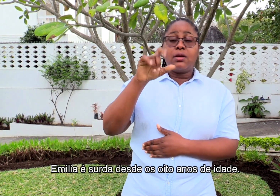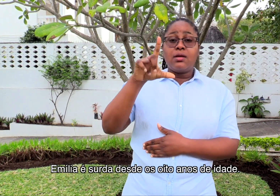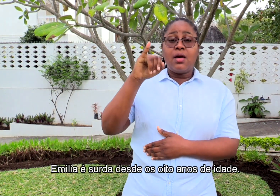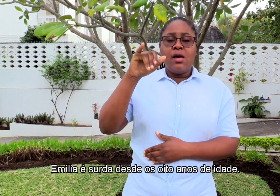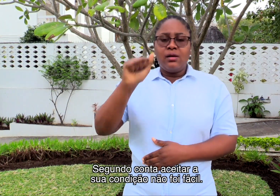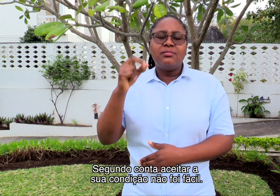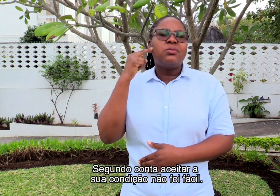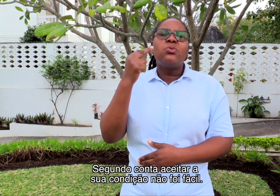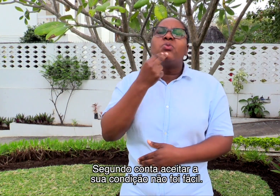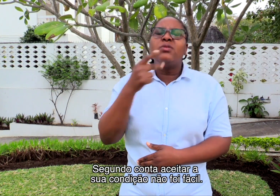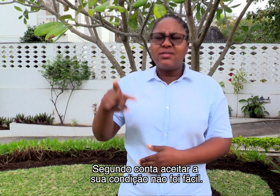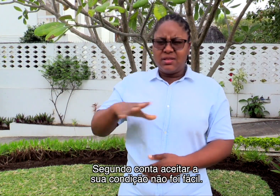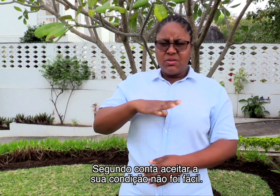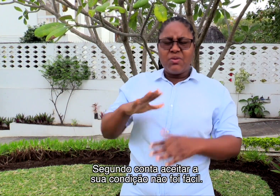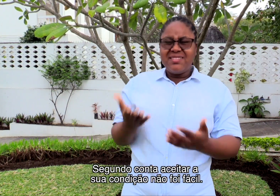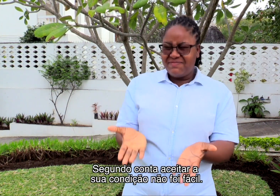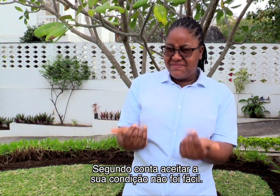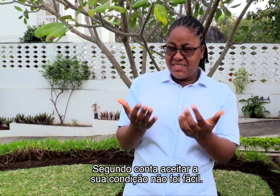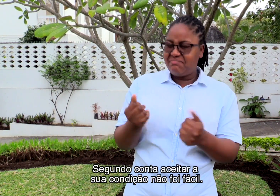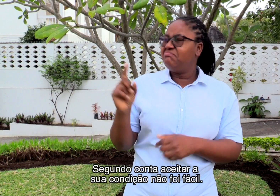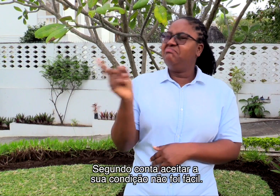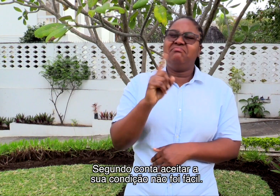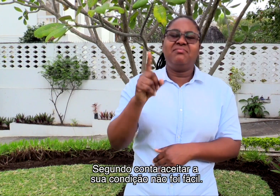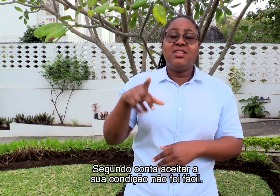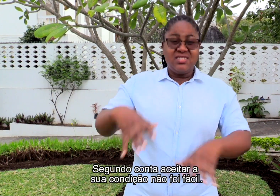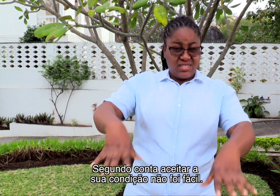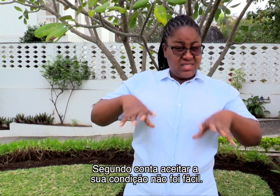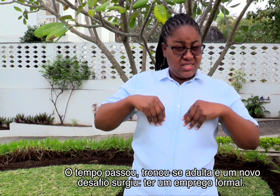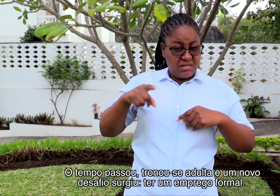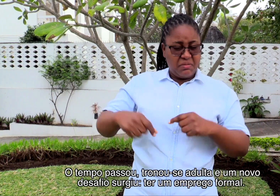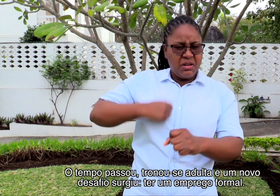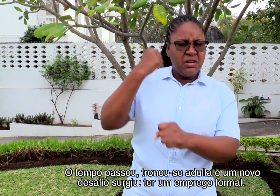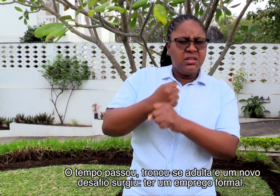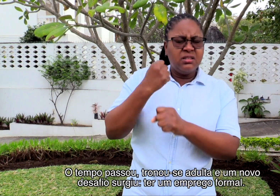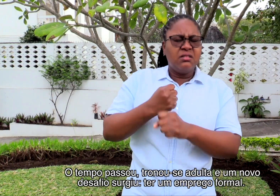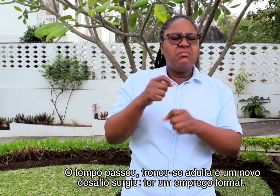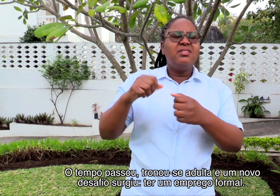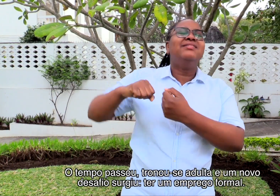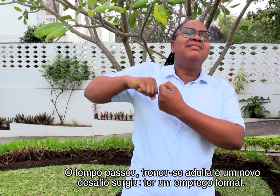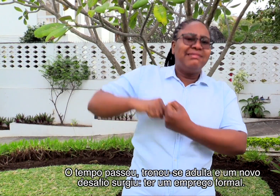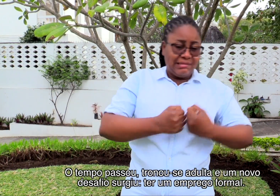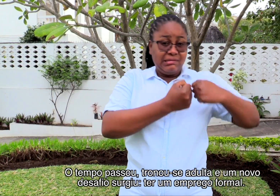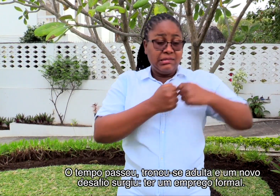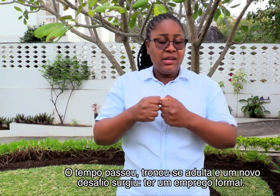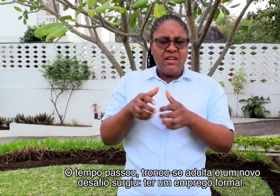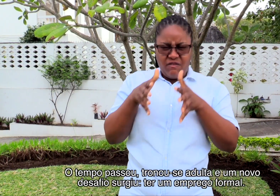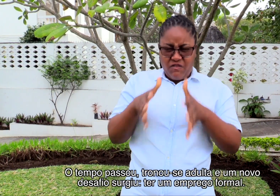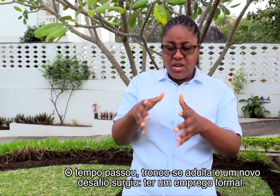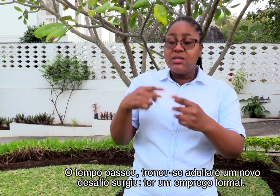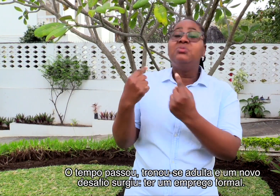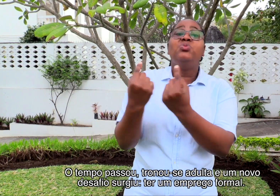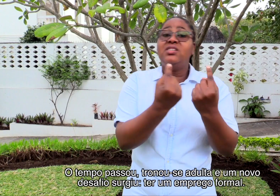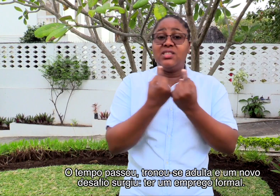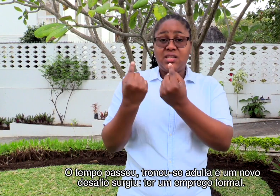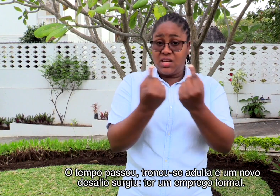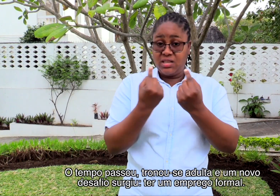idade. Segundo conta, aceitar a sua condição não foi fácil. O tempo passou, tornou-se adulta e um novo